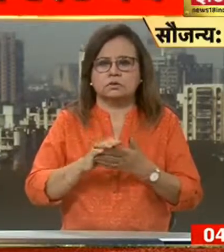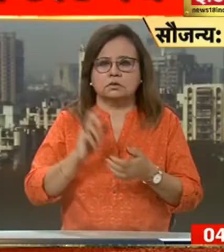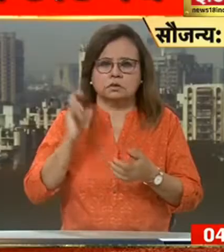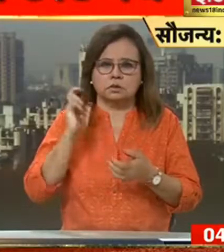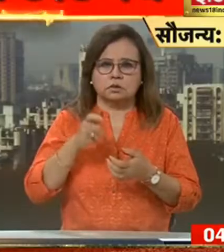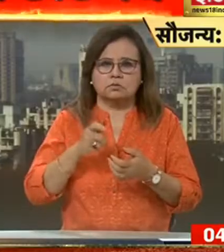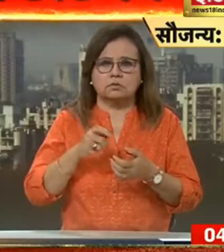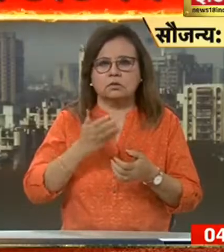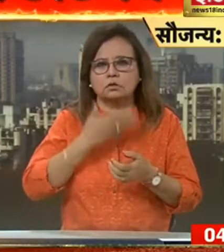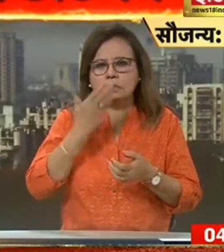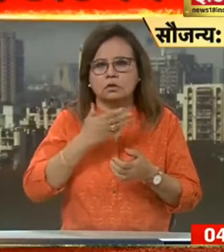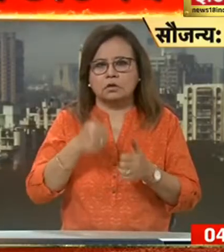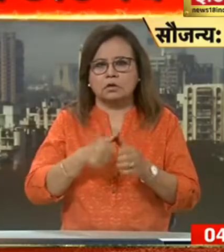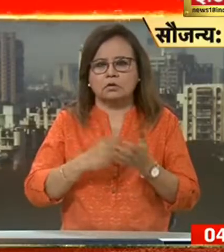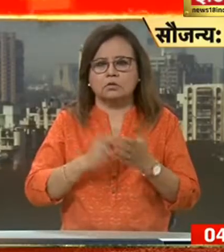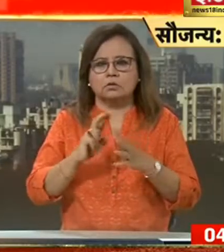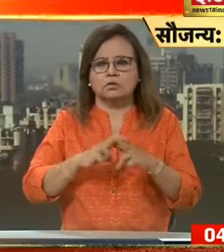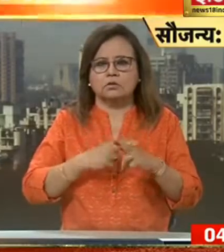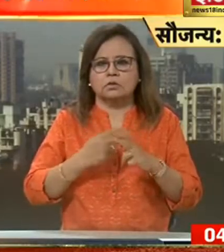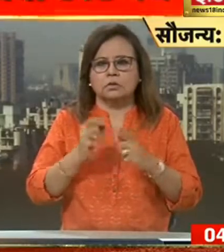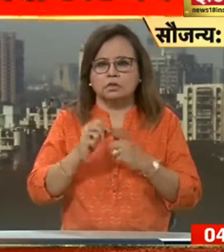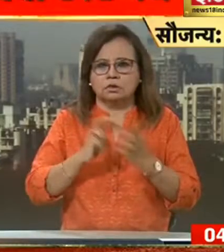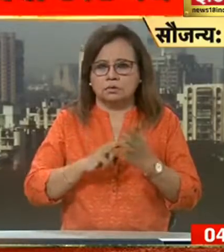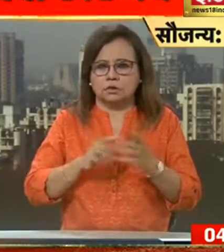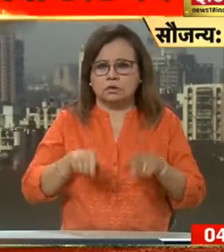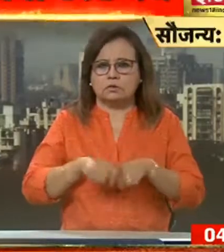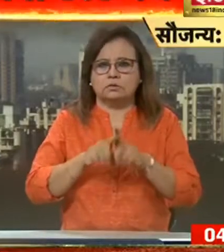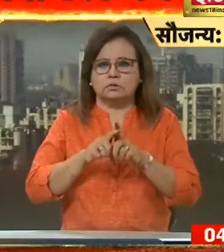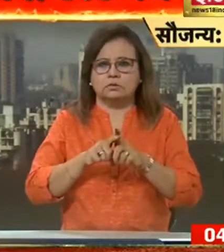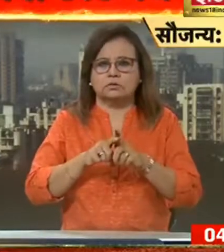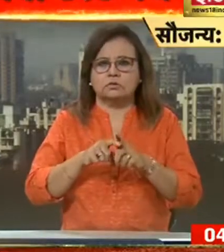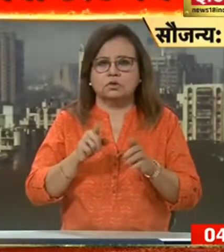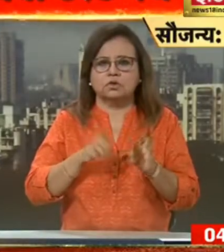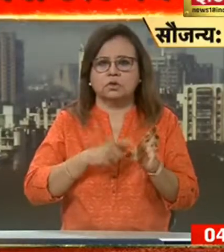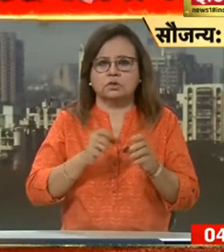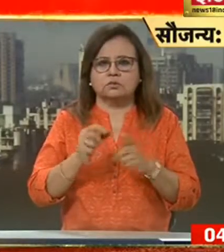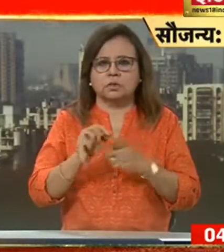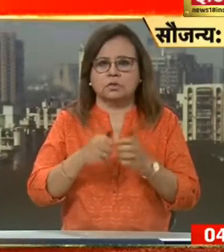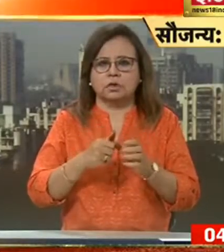सब्सक्राइब जरुर और नितिन पटेल और